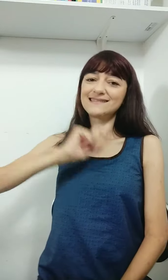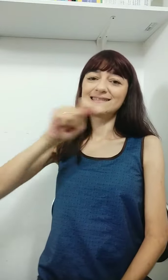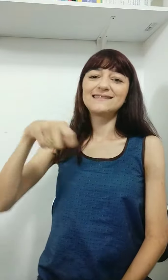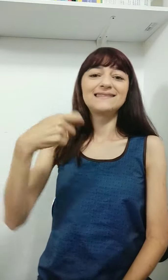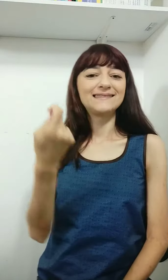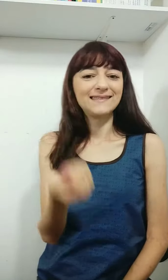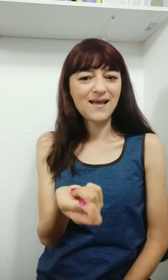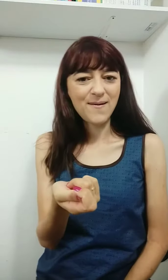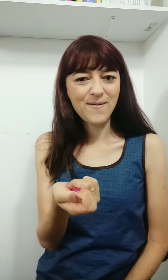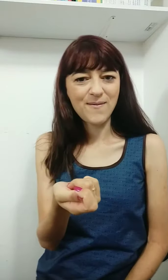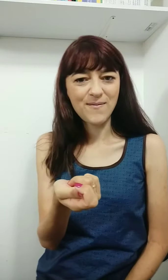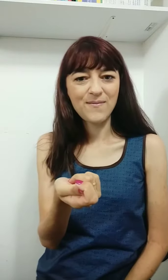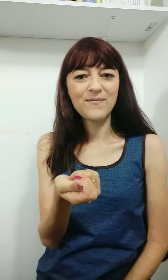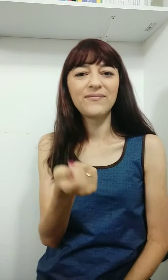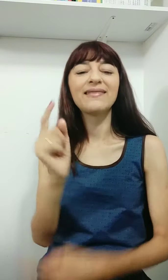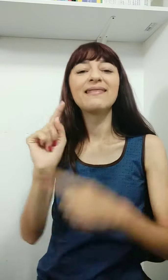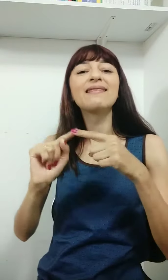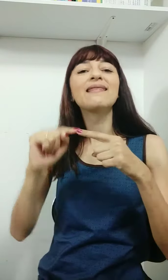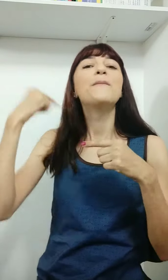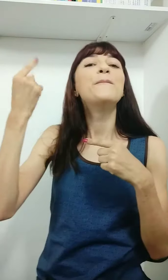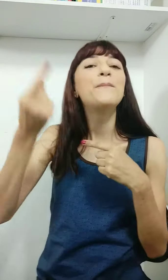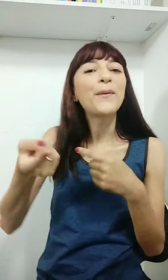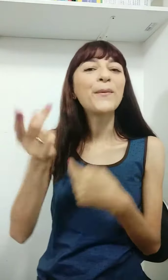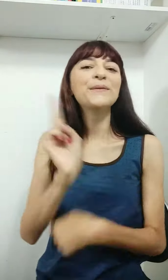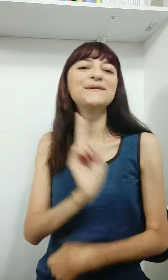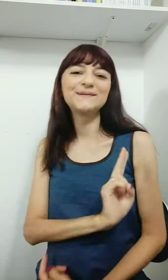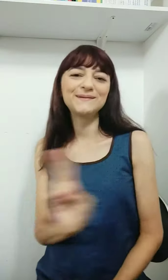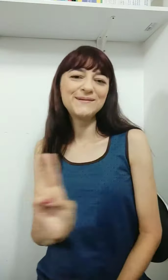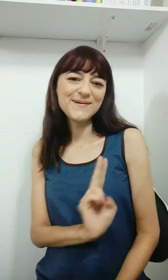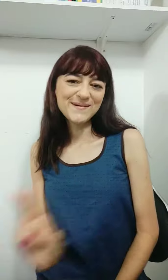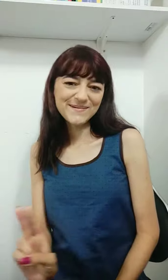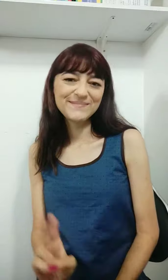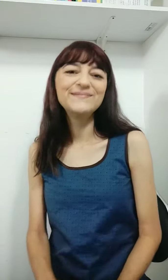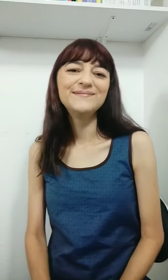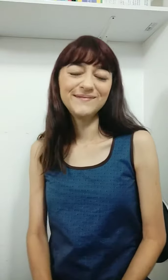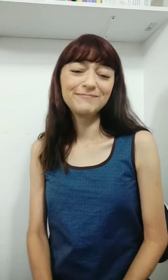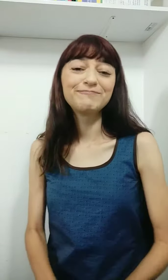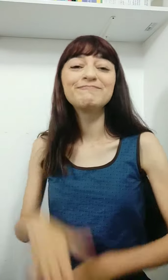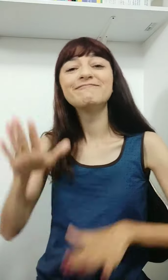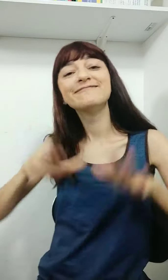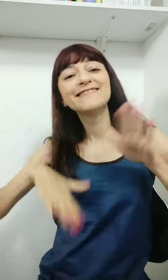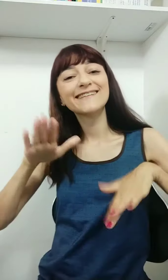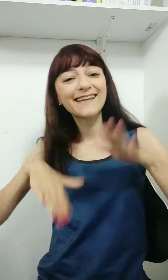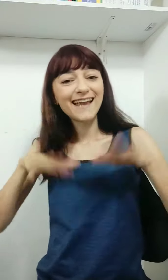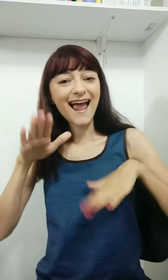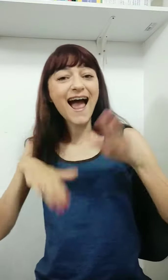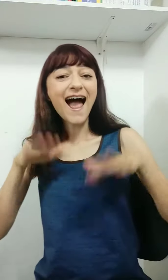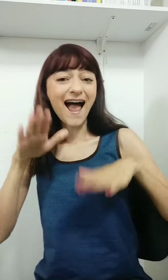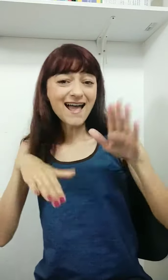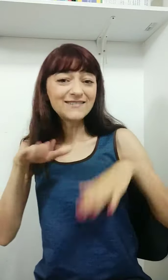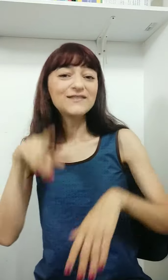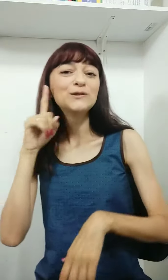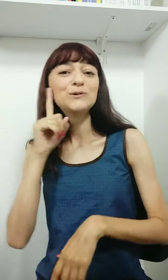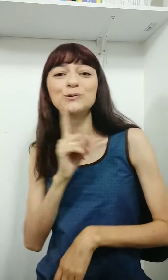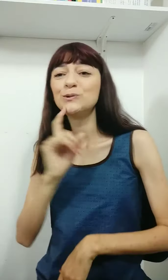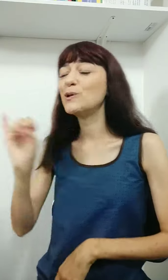Não sei se vocês sabem, né? Quando a gente vai se apresentar para um surdo, o mais importante é o sinal, né? E depois a gente fala